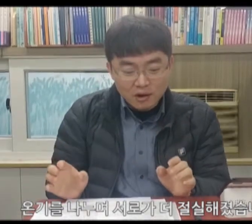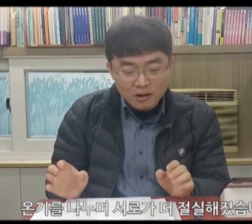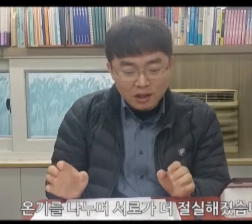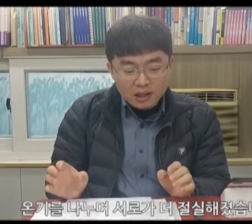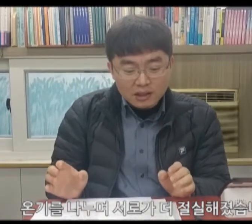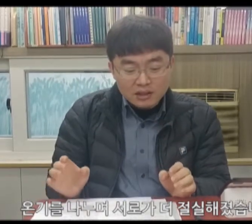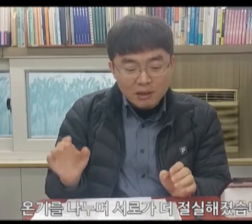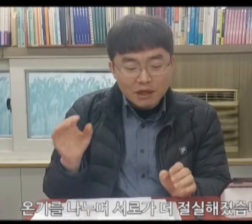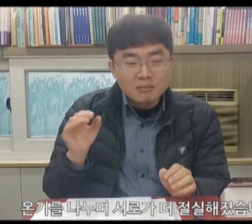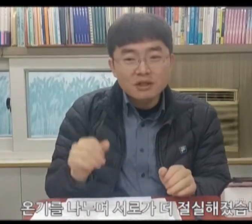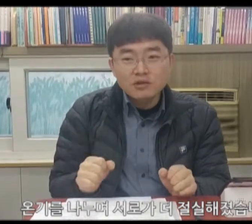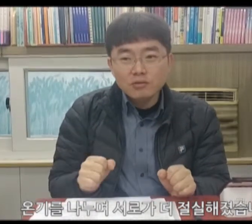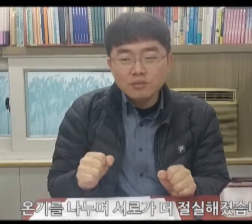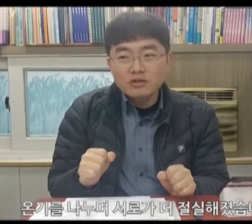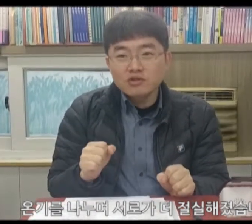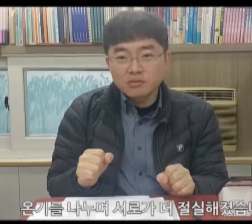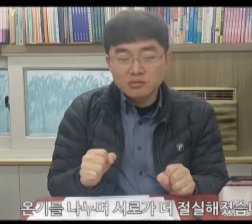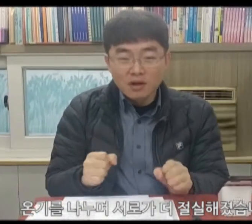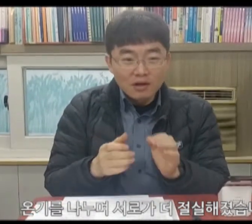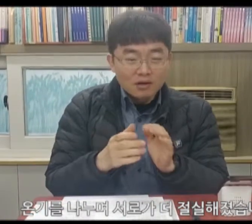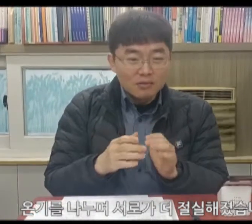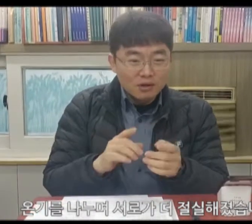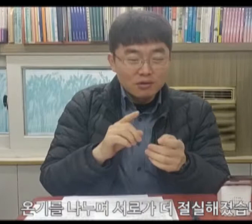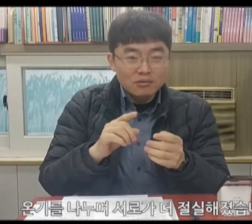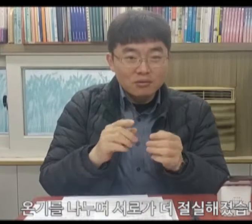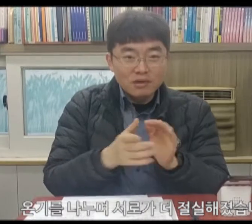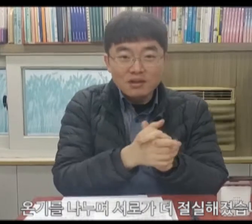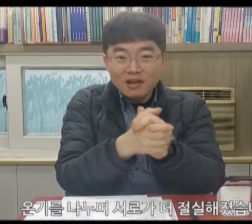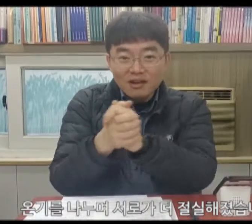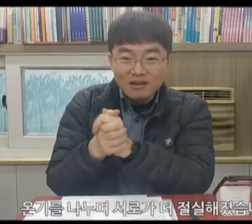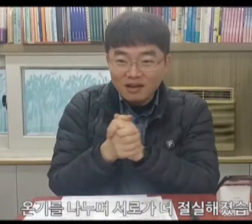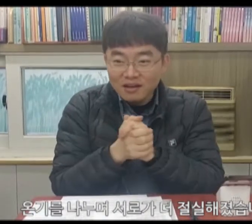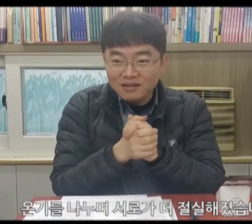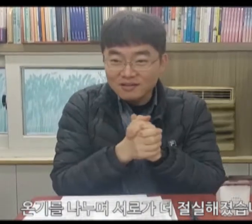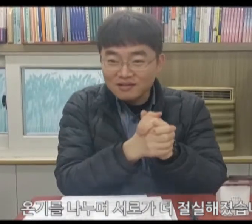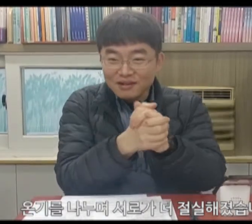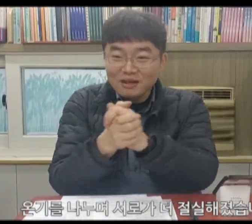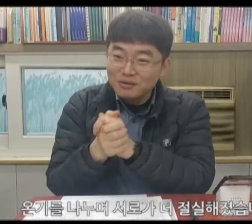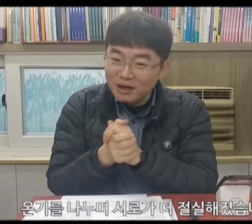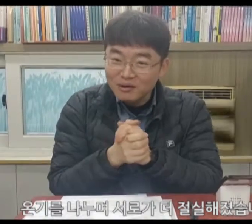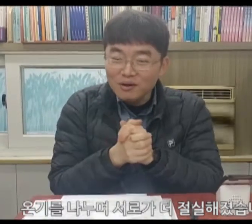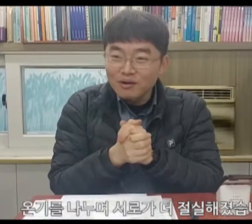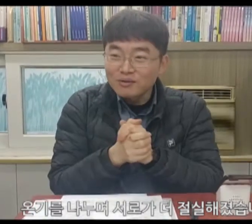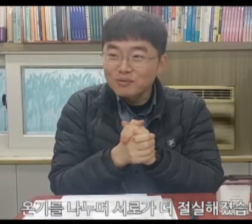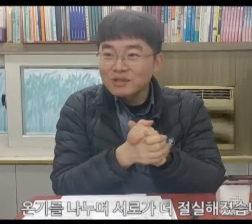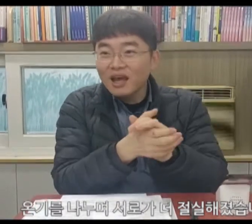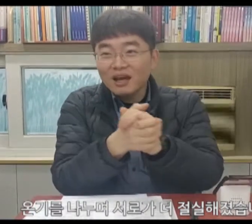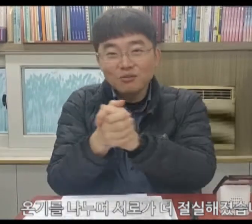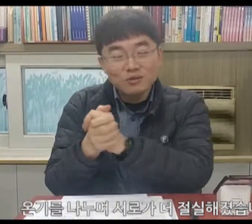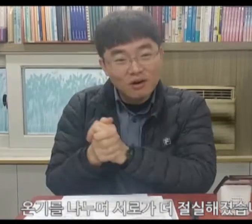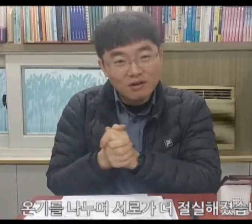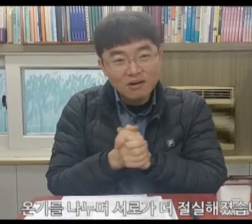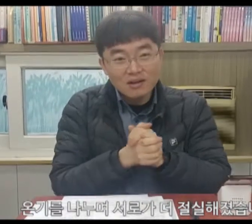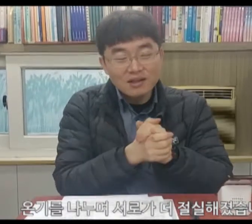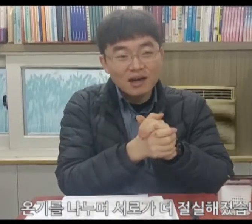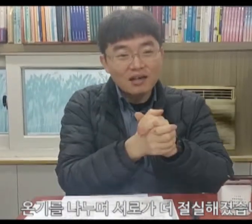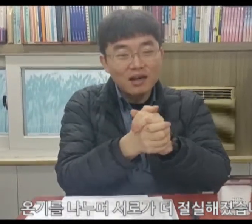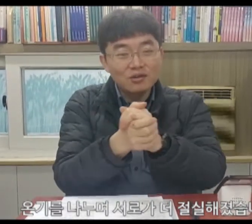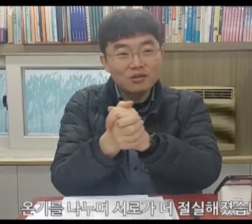그러면 그나마 의미 좀 할 수 있는 부분은 그러면 이렇게 할까요? 이게 약간 우정, 약간의 어떤